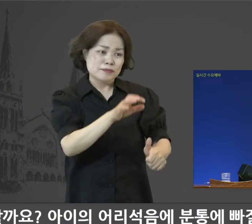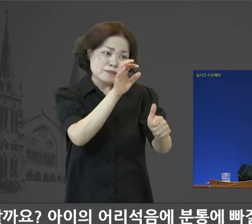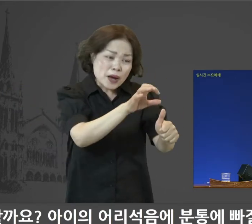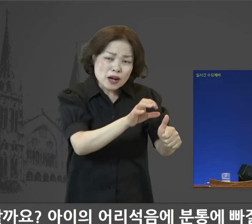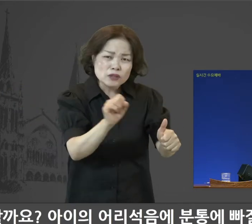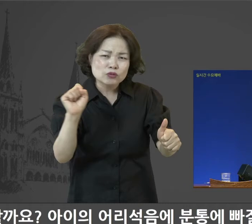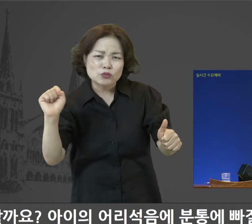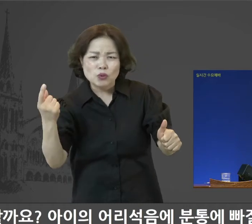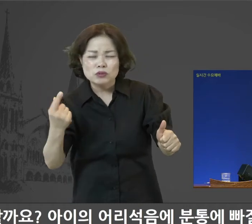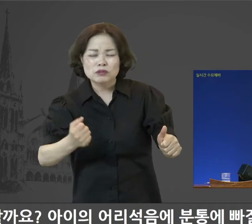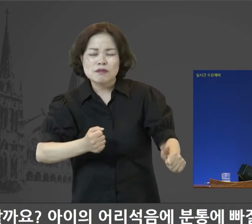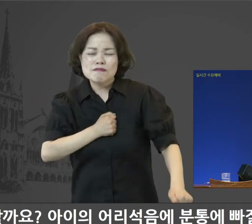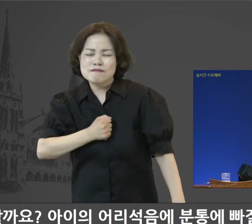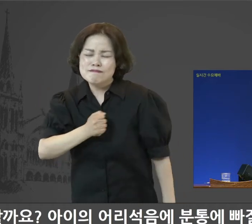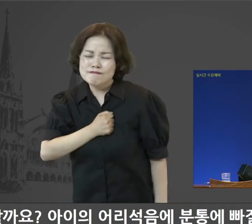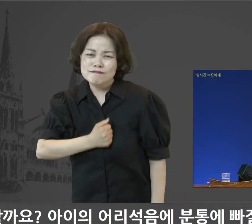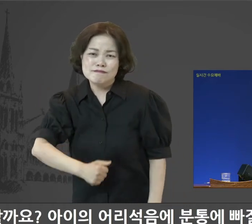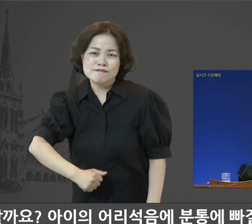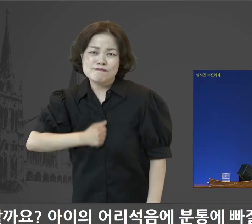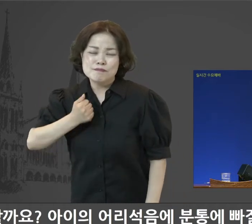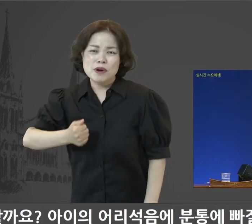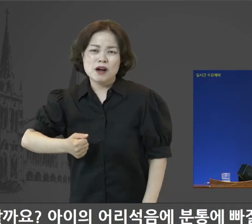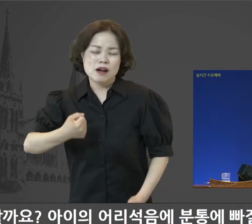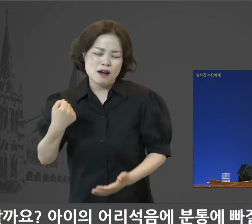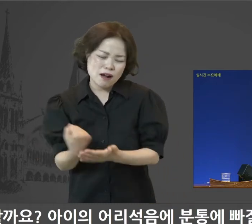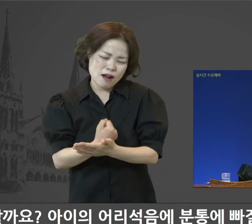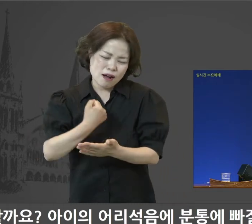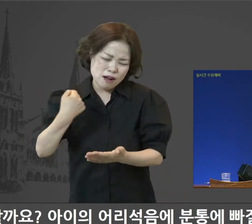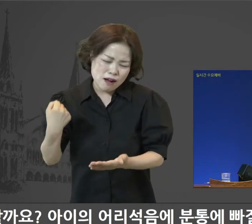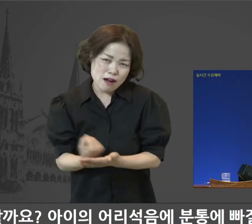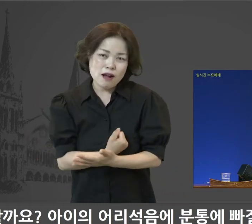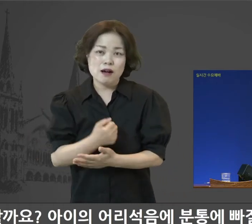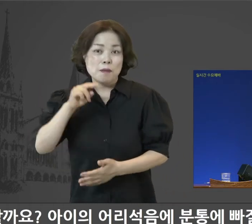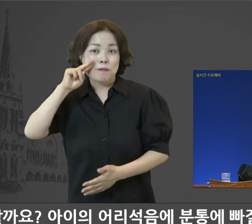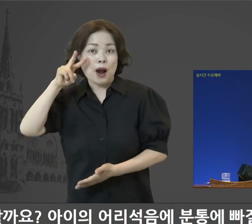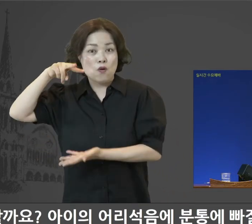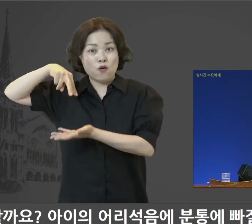책망하면서도 동시에 너무 분통이 터지고 안타까운 것이죠.